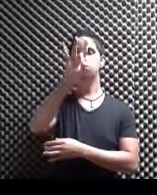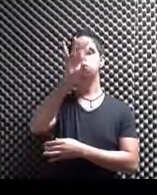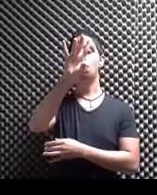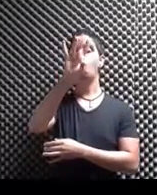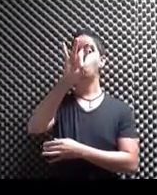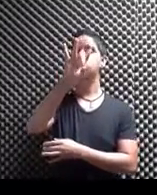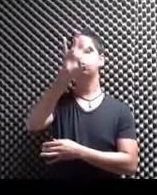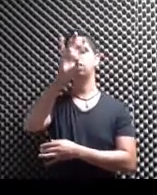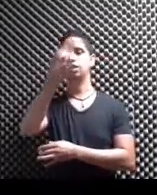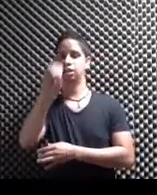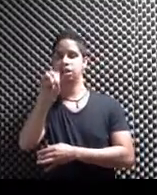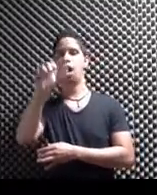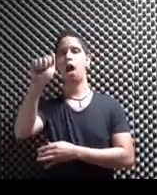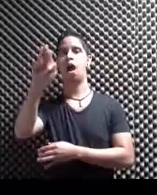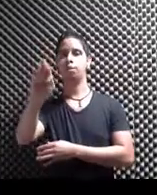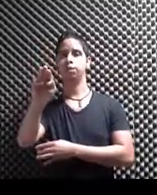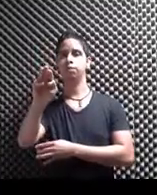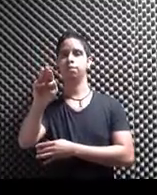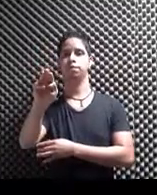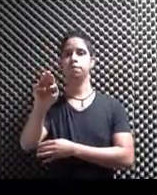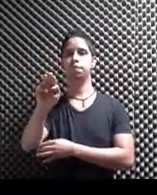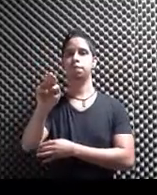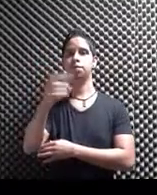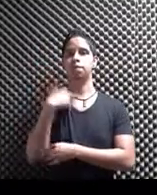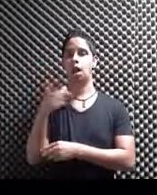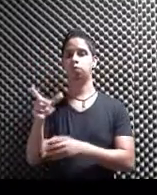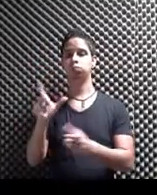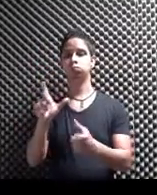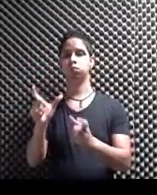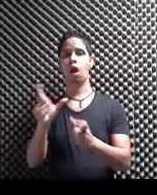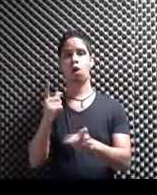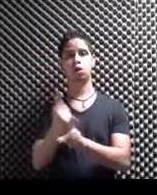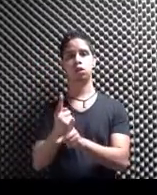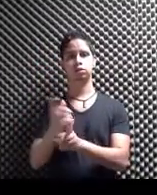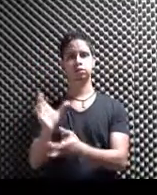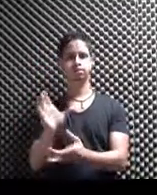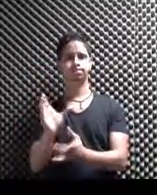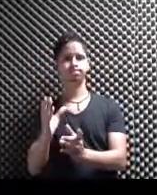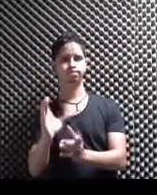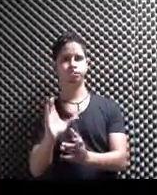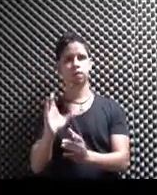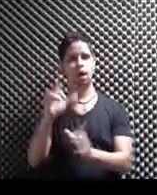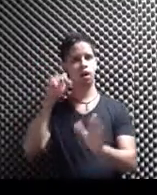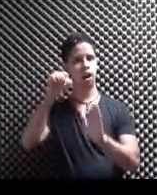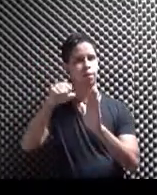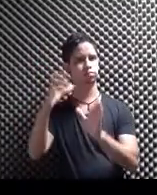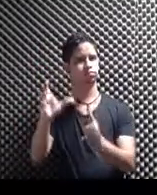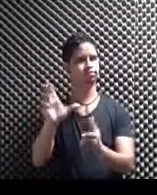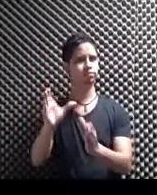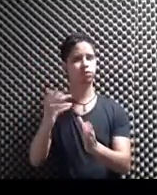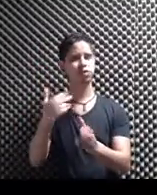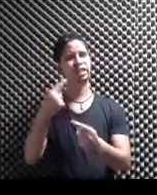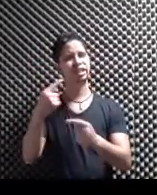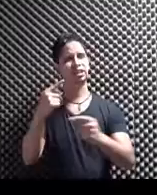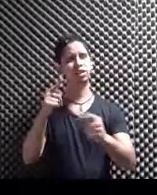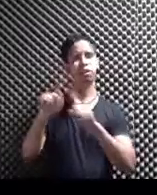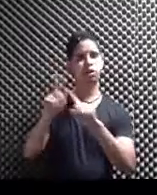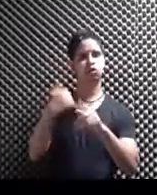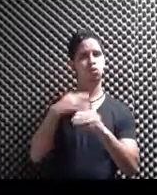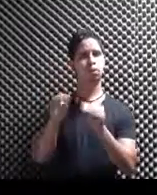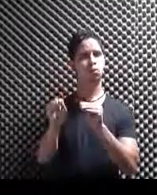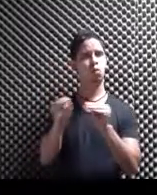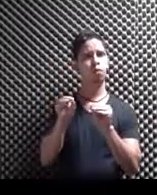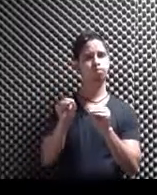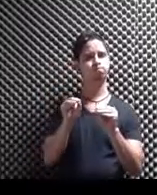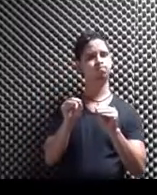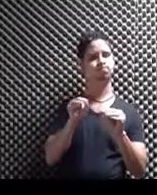porque digo yo ¿verdad? acomódate bien la camarita ahí está no pero pues yo me echo para